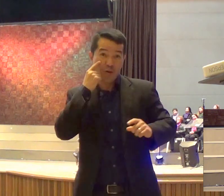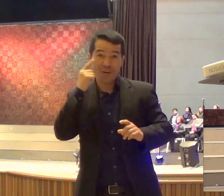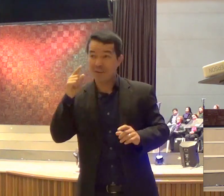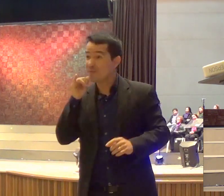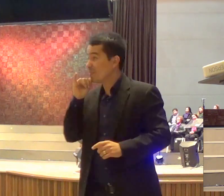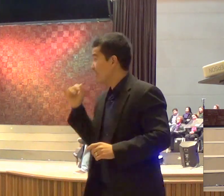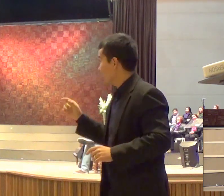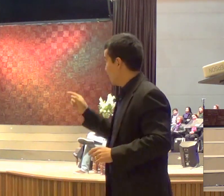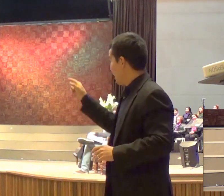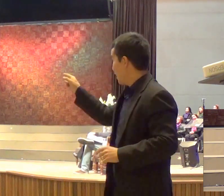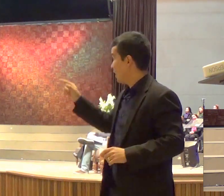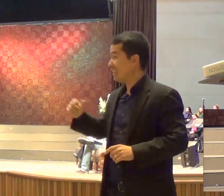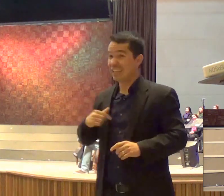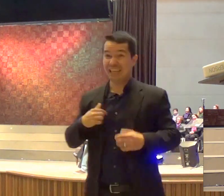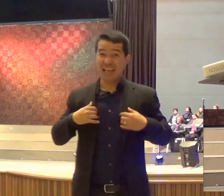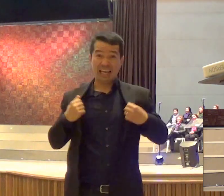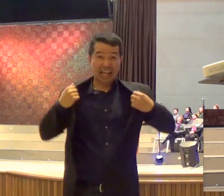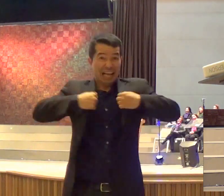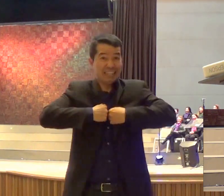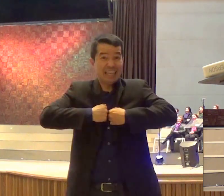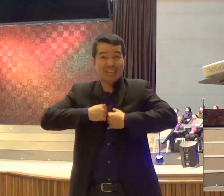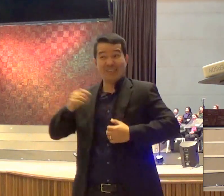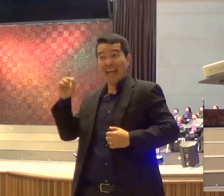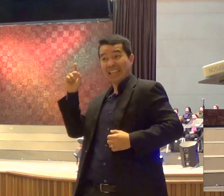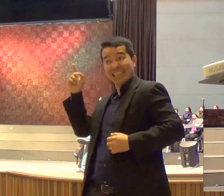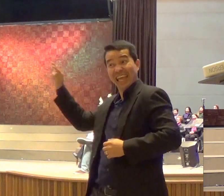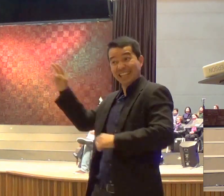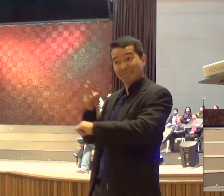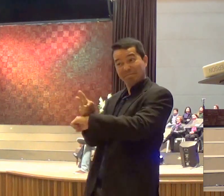esse casa co que eu estou usando é dele